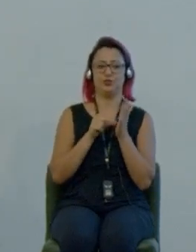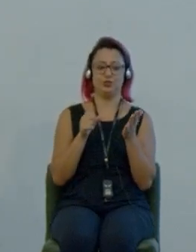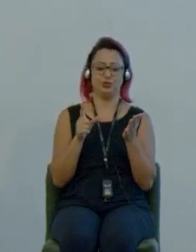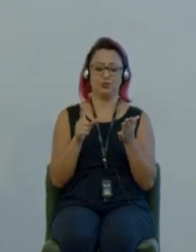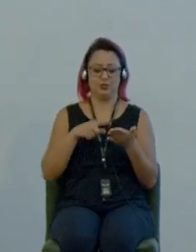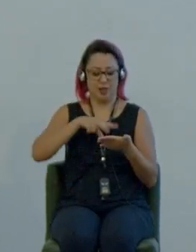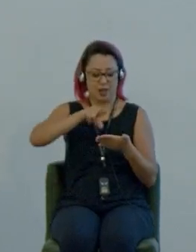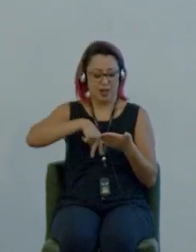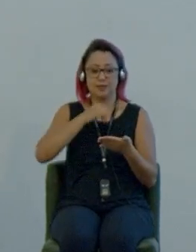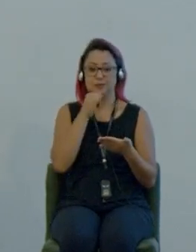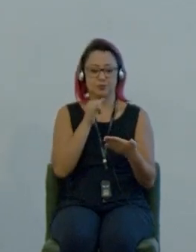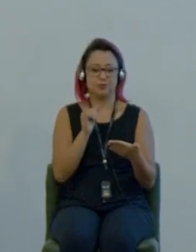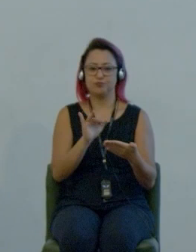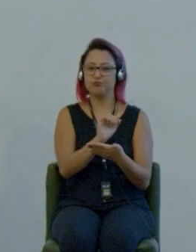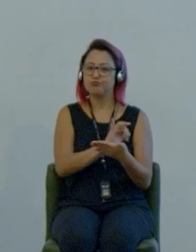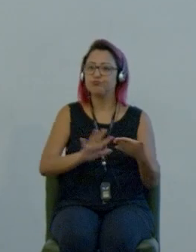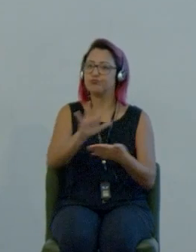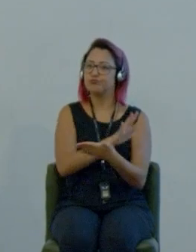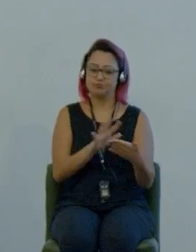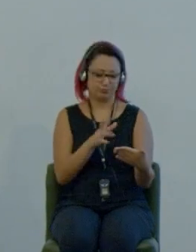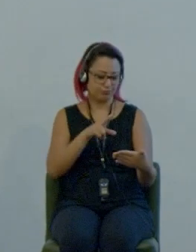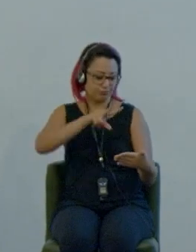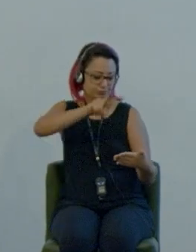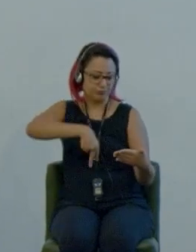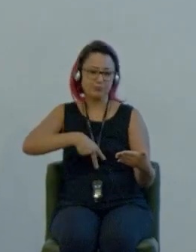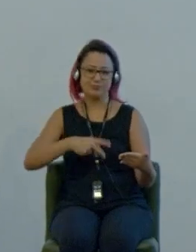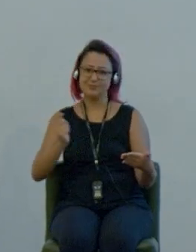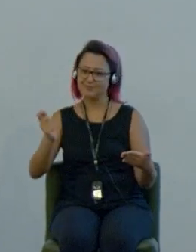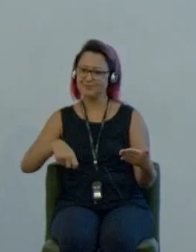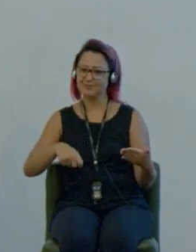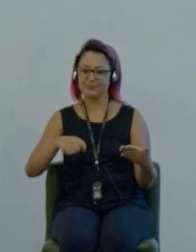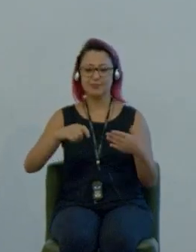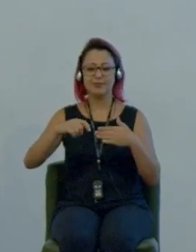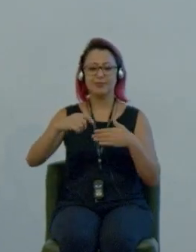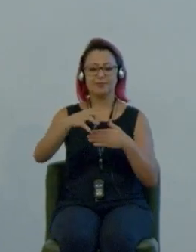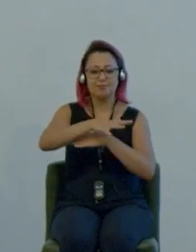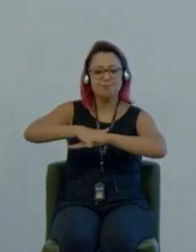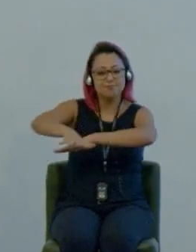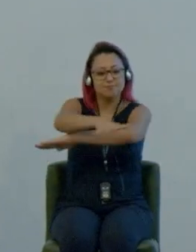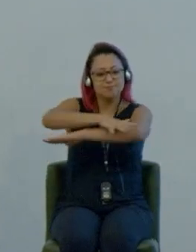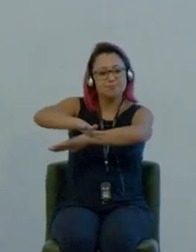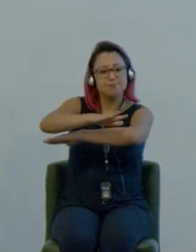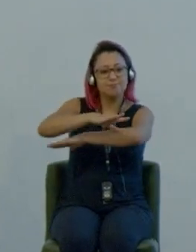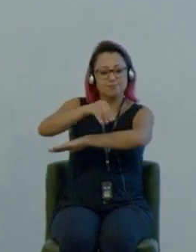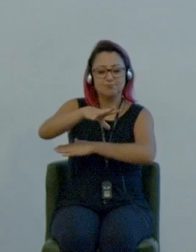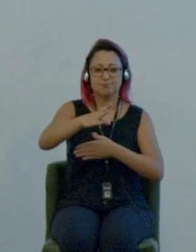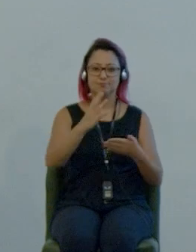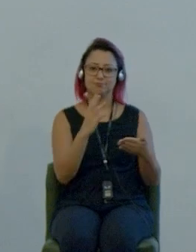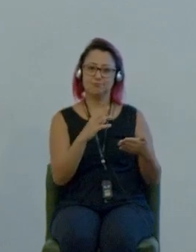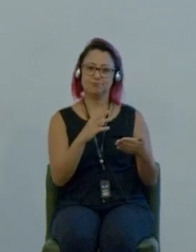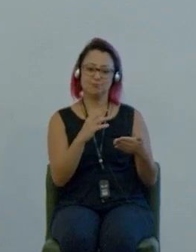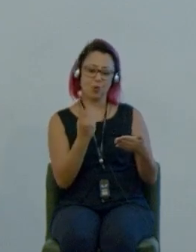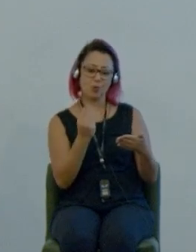paysage? Ça veut dire quoi de déchiffrer un paysage? Voilà. Et ça, c'est des choses qui nous semblent assez nouvelles, parce qu'elles